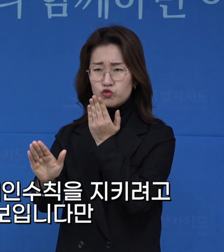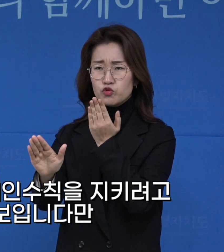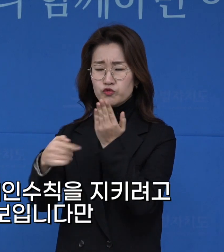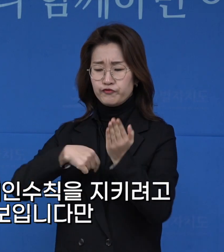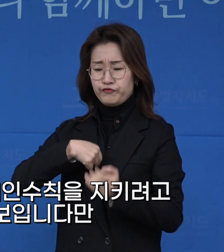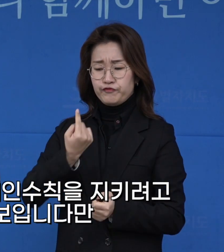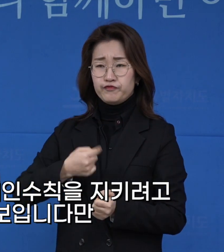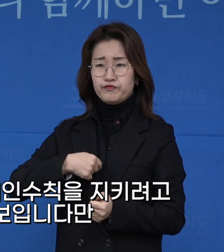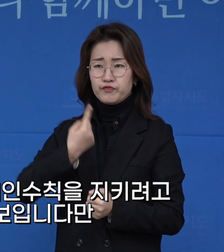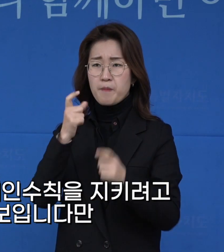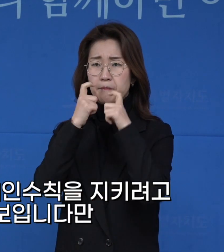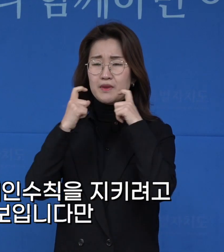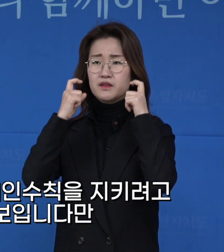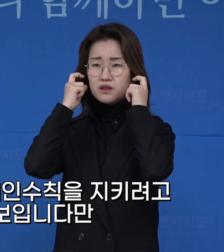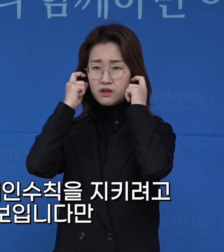마스크를